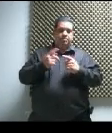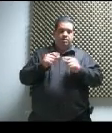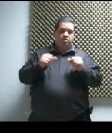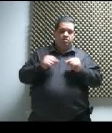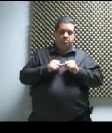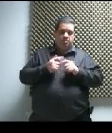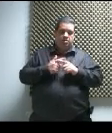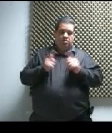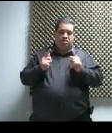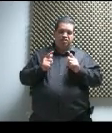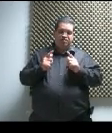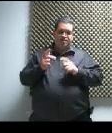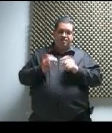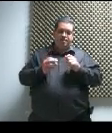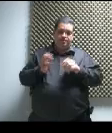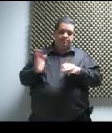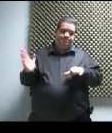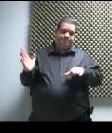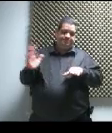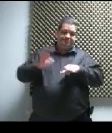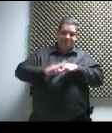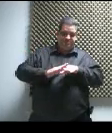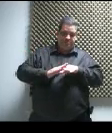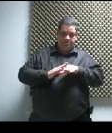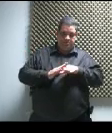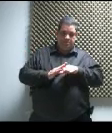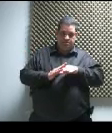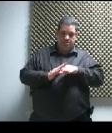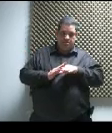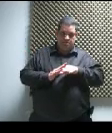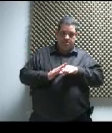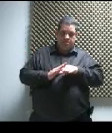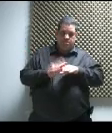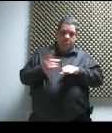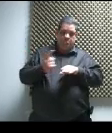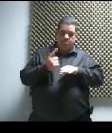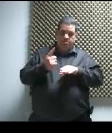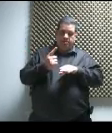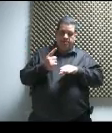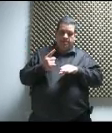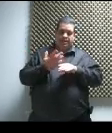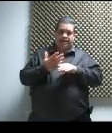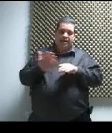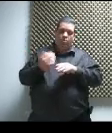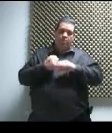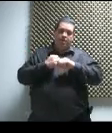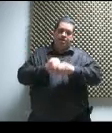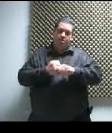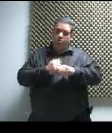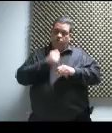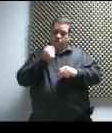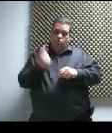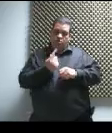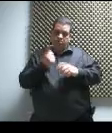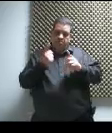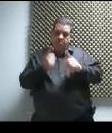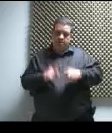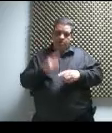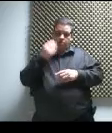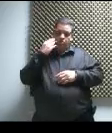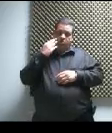libre. Por ejemplo, si hay algo que colapsa, te va a pegar contra la pared y vas a tener siempre un triángulo. Ahora, esto no siempre sucede, y tú no